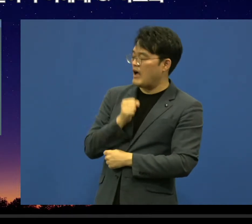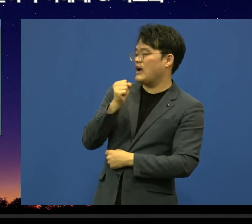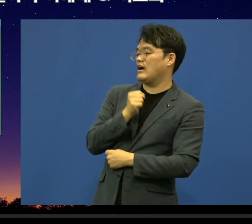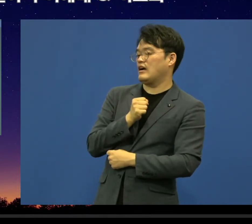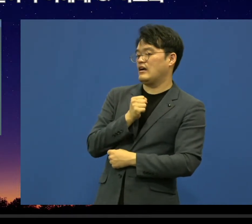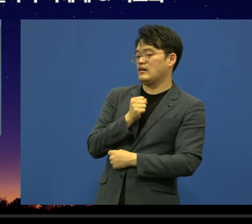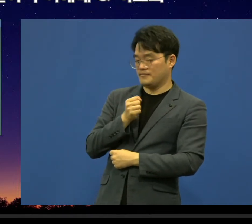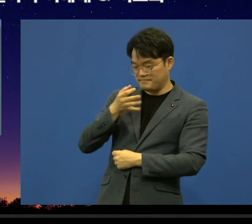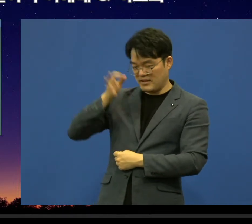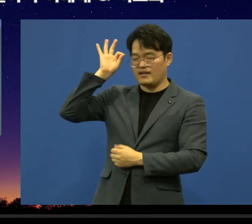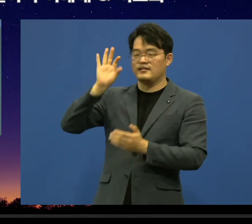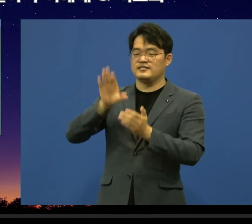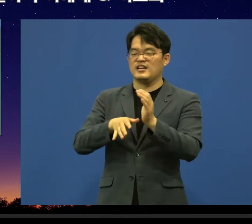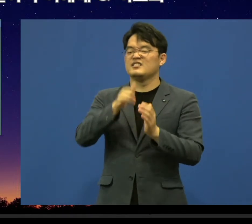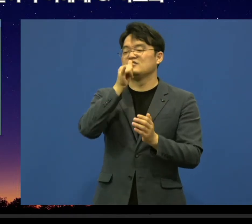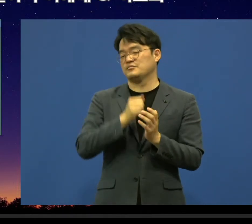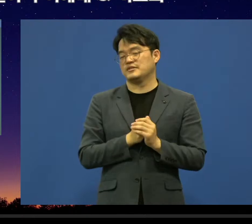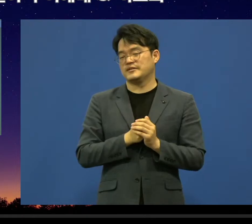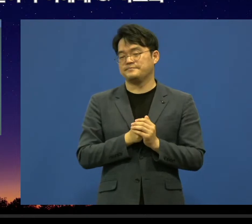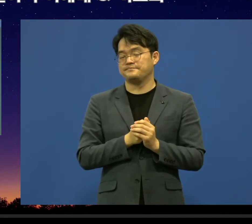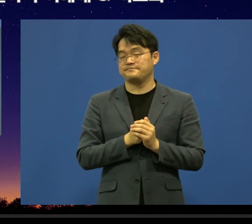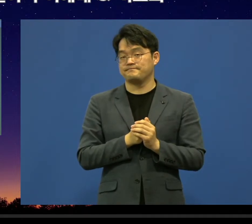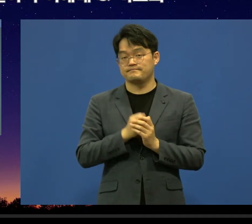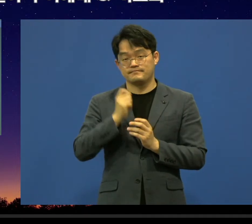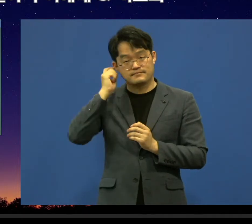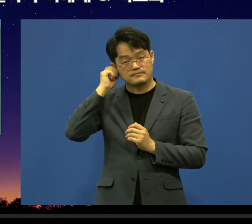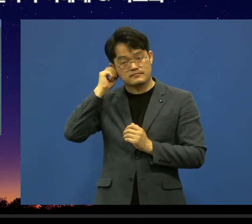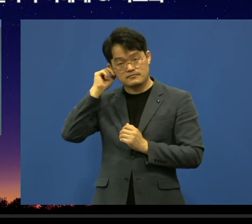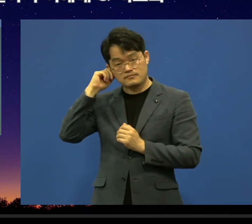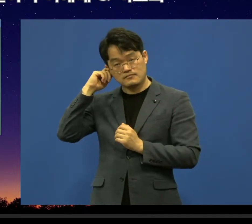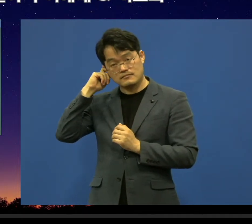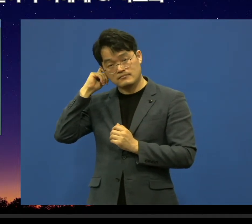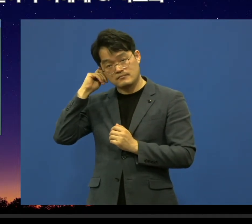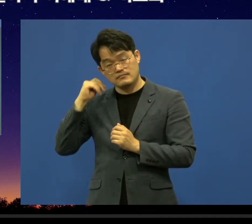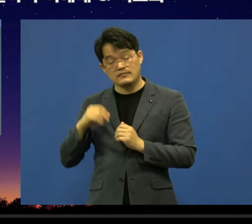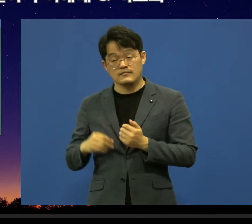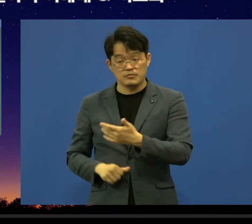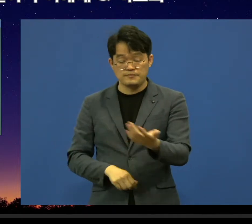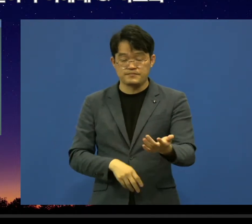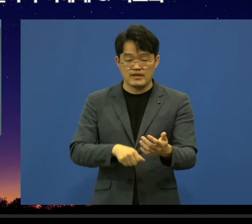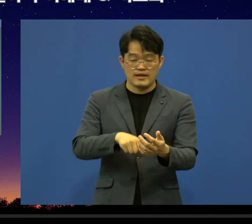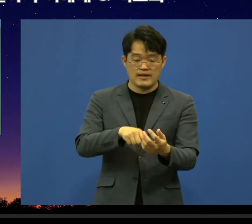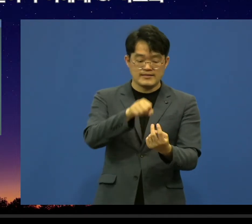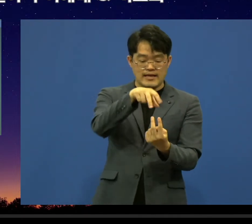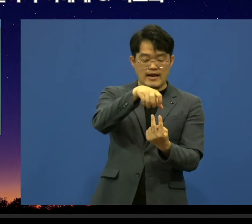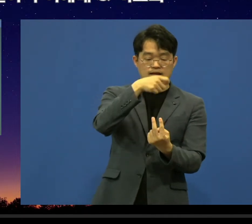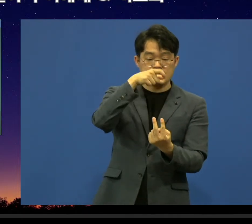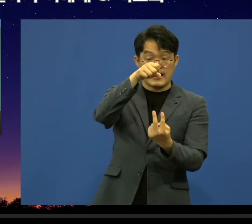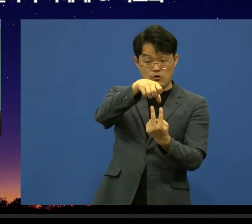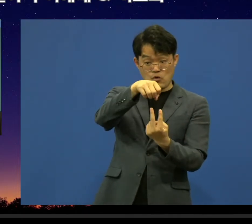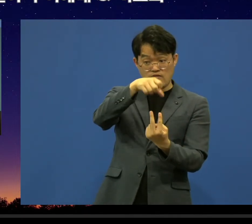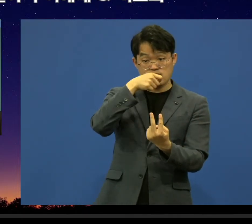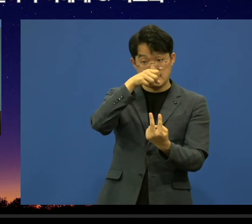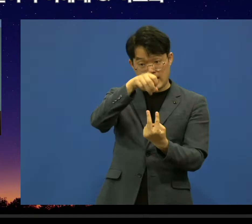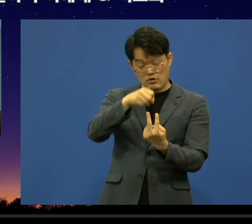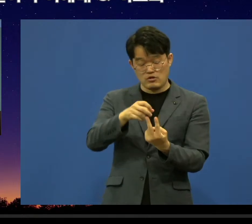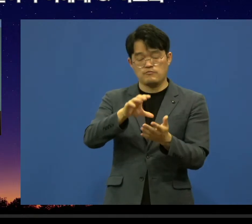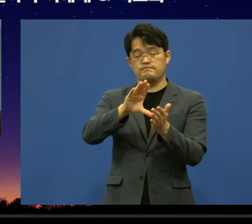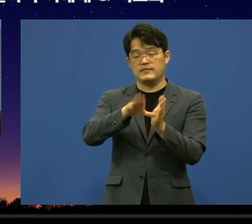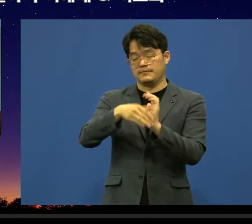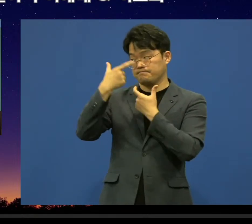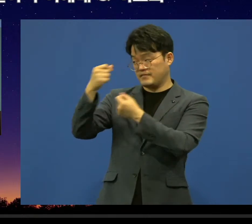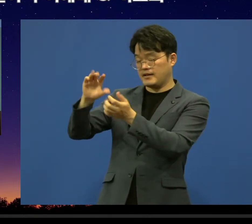것입니다. 세례 요한도 때가 있었어요. 때. 누가복음 1장 80절 말씀에 보면 이런 말씀이